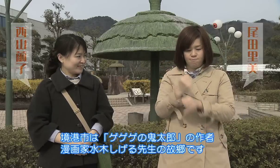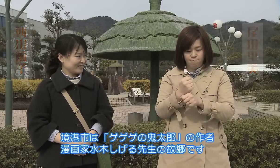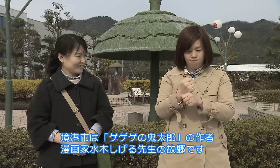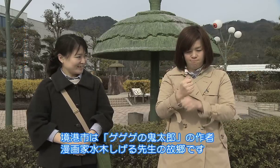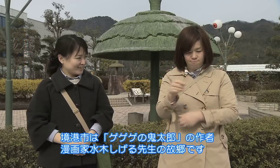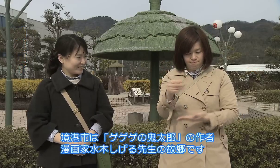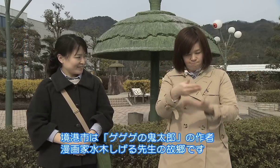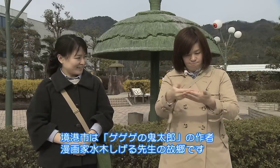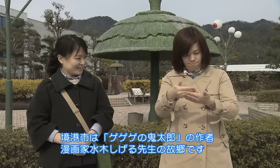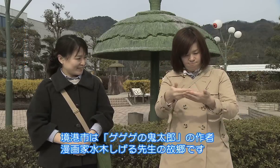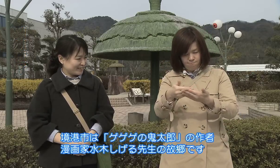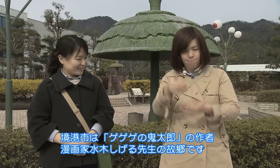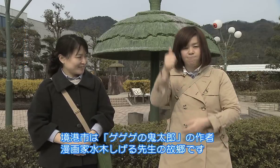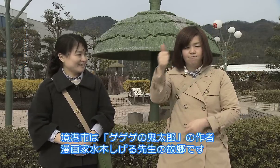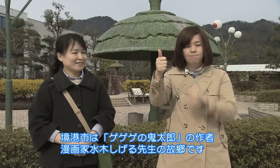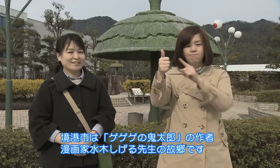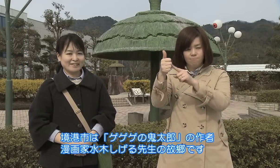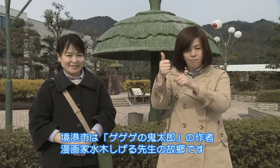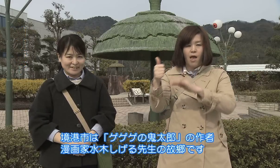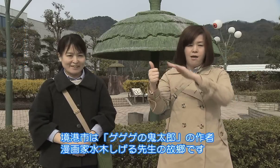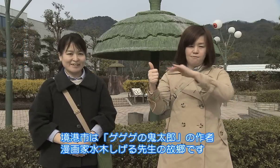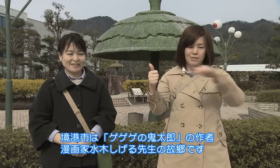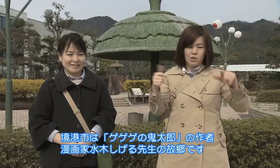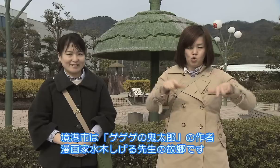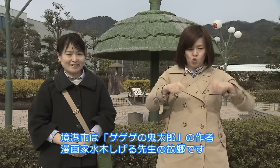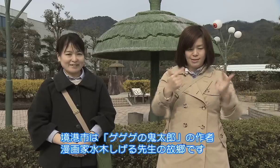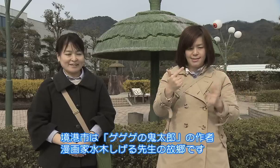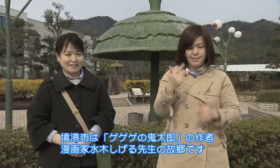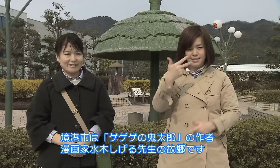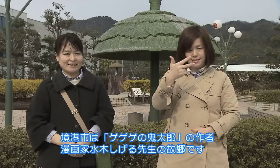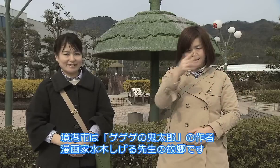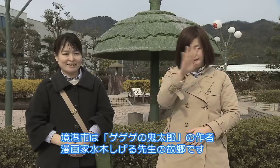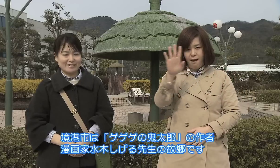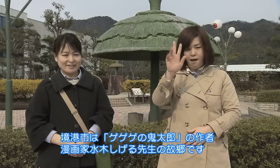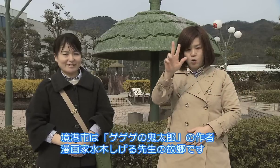作者漫画家水し先生の